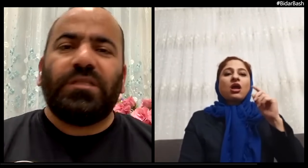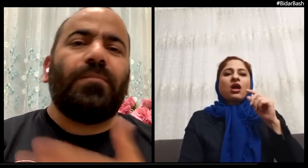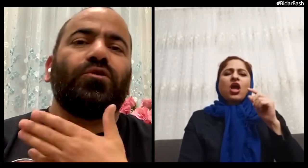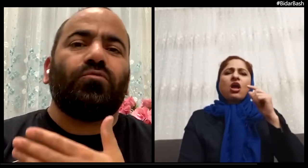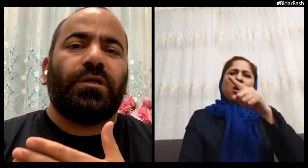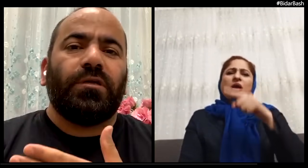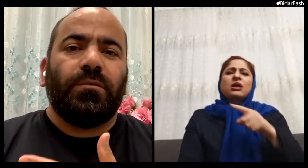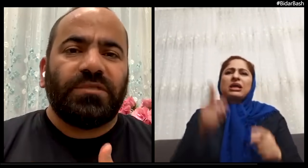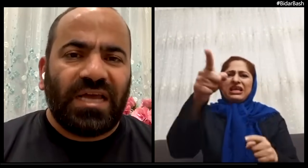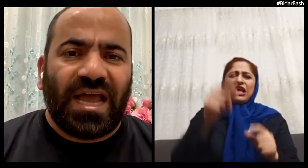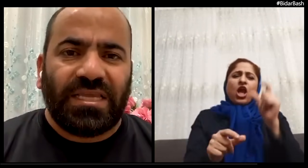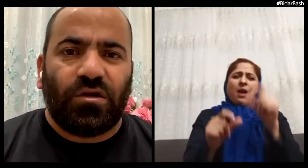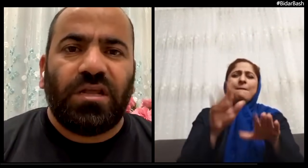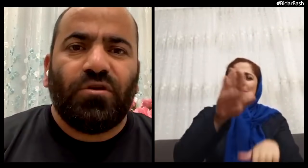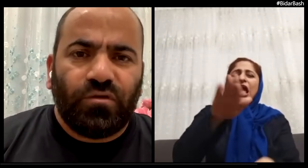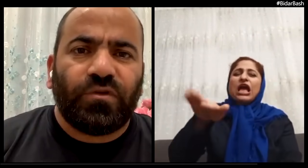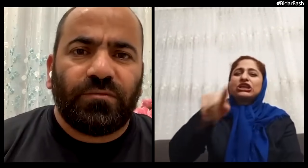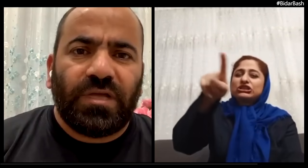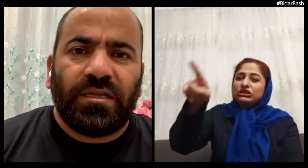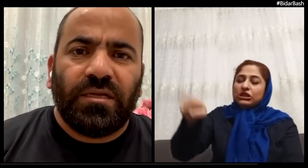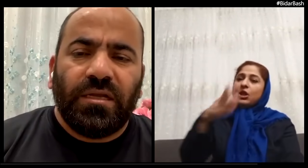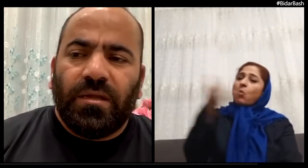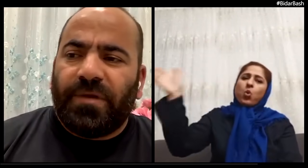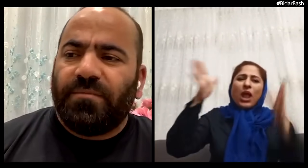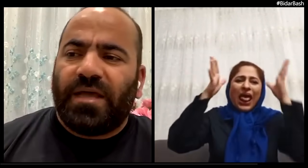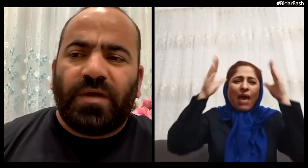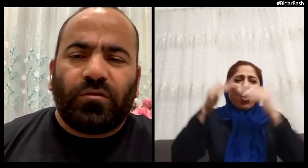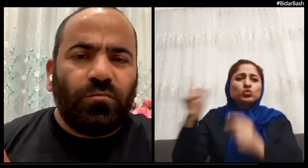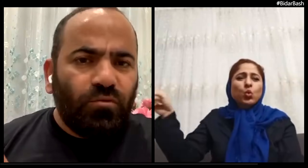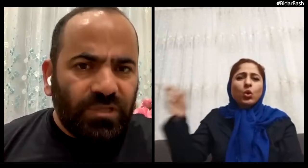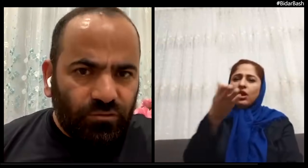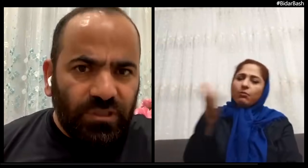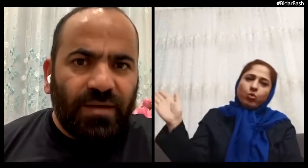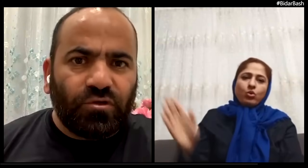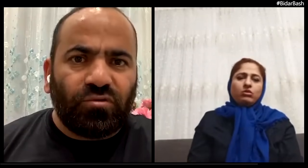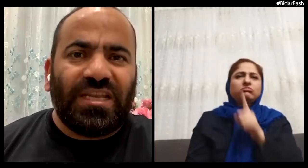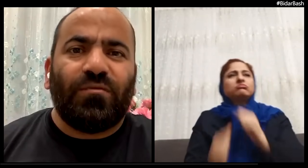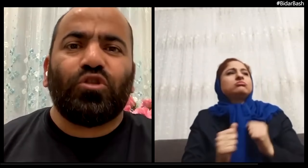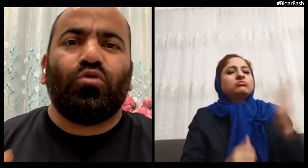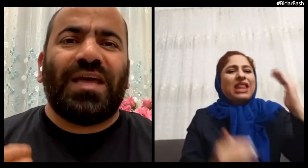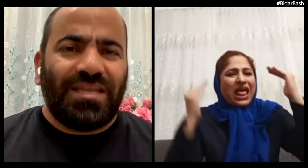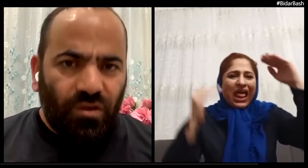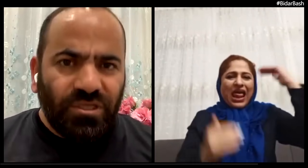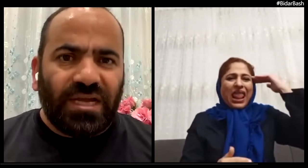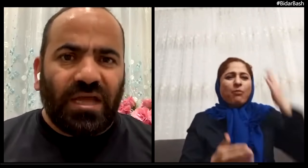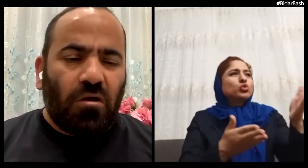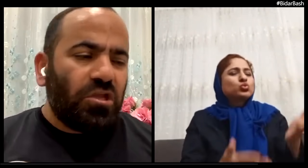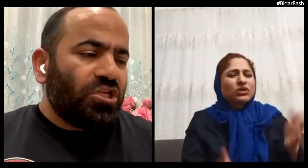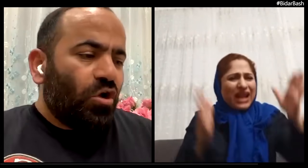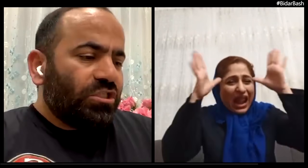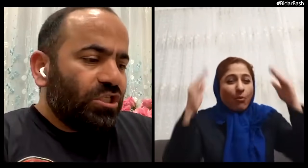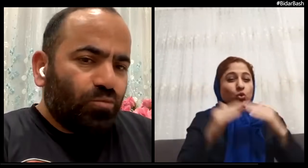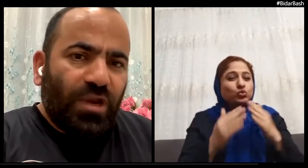میخون برید نمازخونه، مثلا خیرا لباس رو برده بودن، بعد این بدبخت ها رو میبردن توی نمازخونه لباس نوتن اینا میکردن،